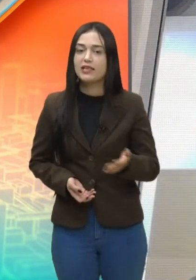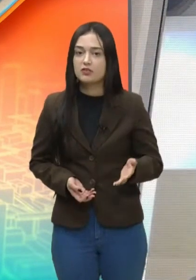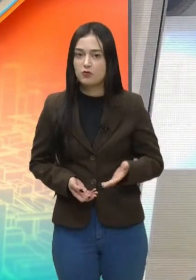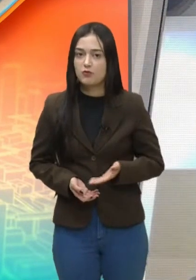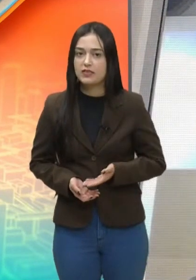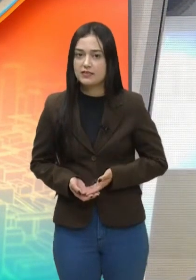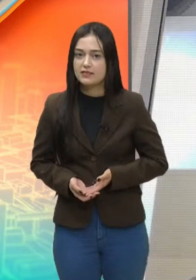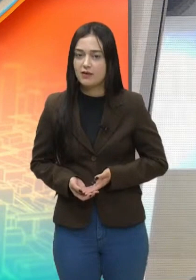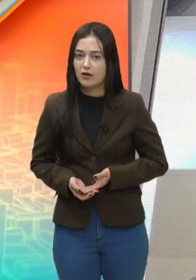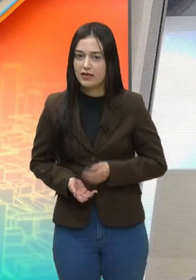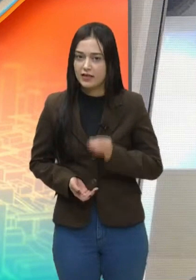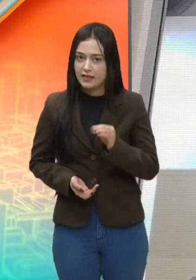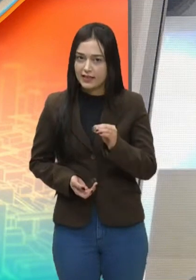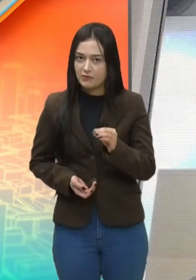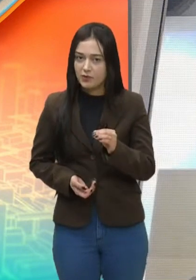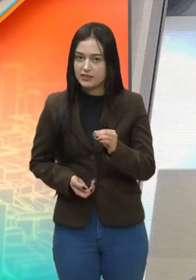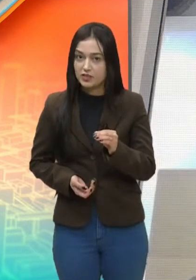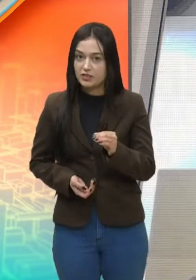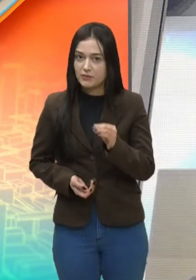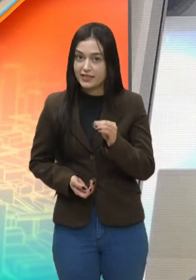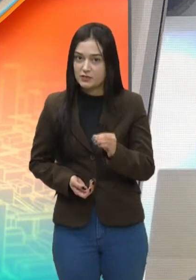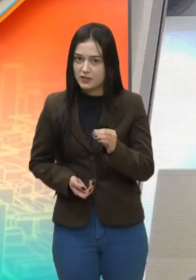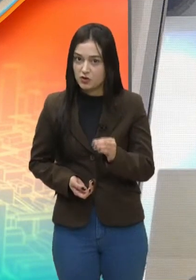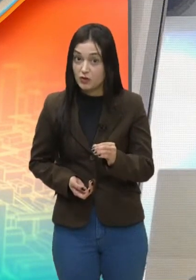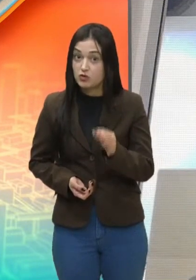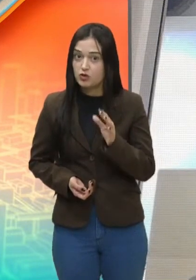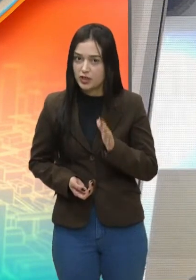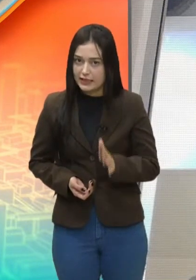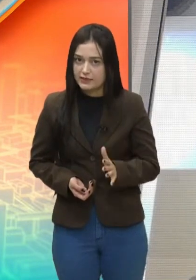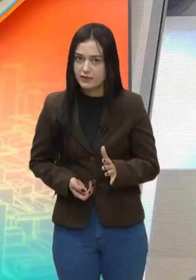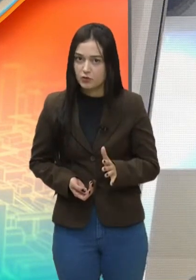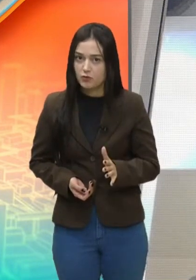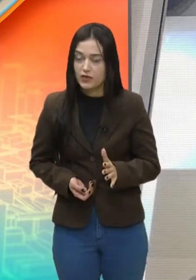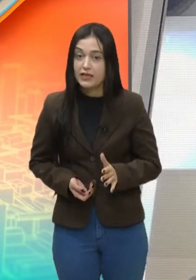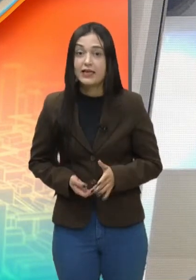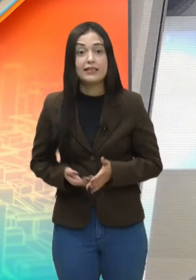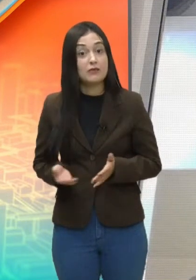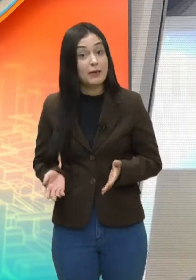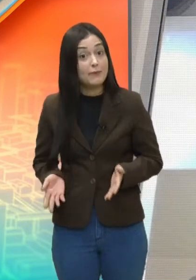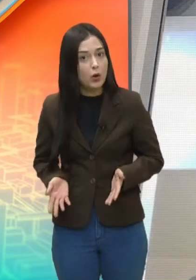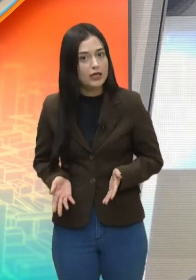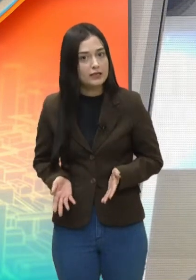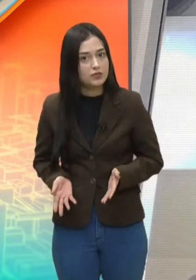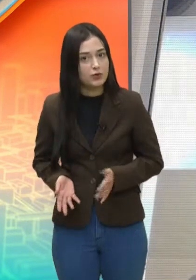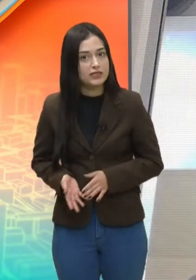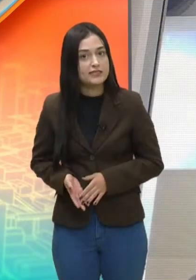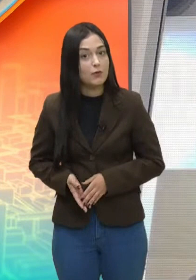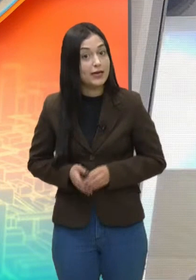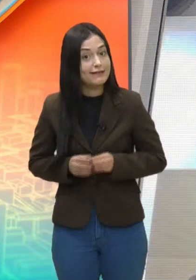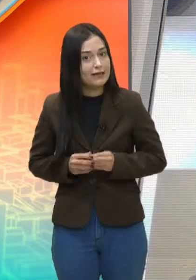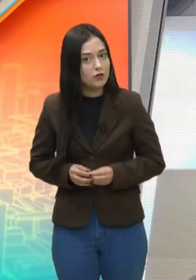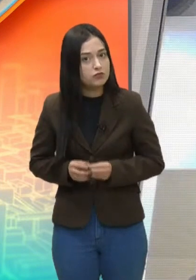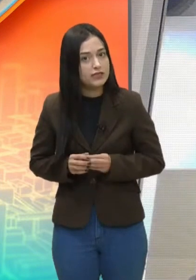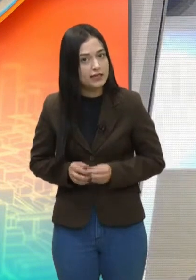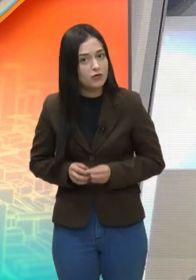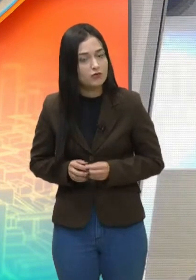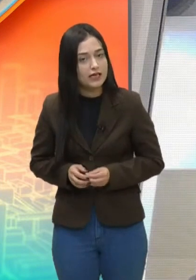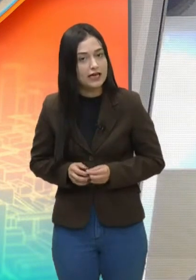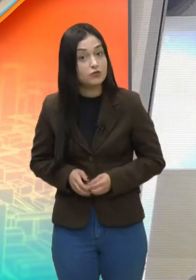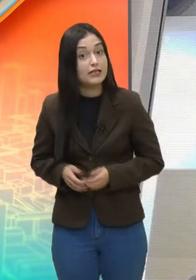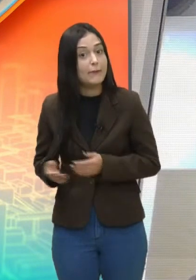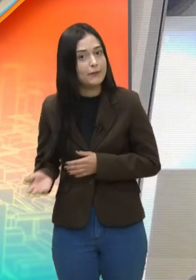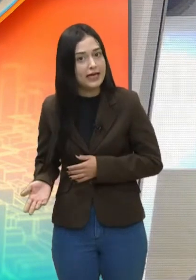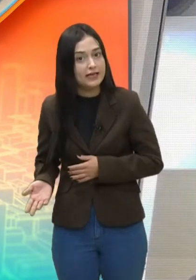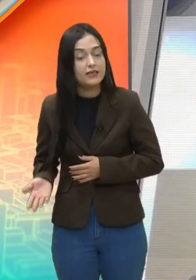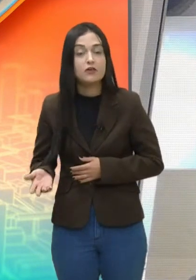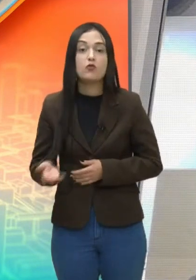surgem muitas dúvidas nessa hora. E é importante também que as pessoas utilizem luva e também bota de proteção para não ter